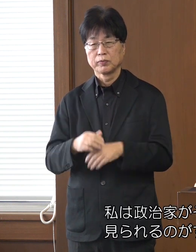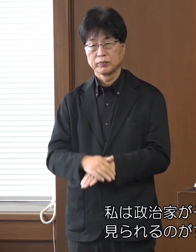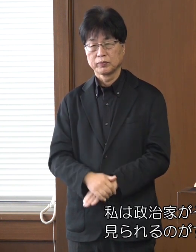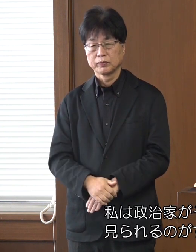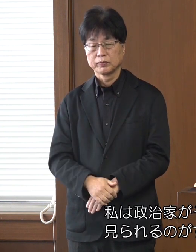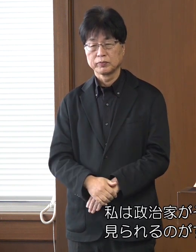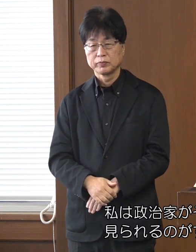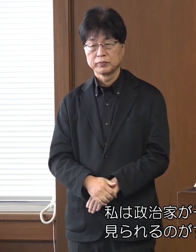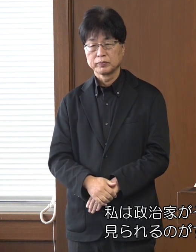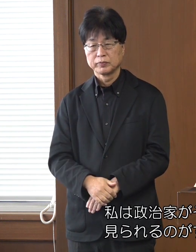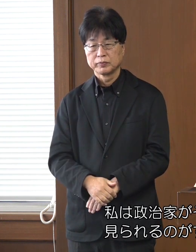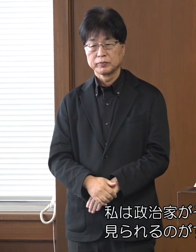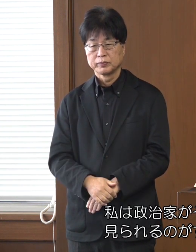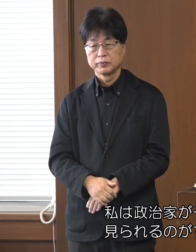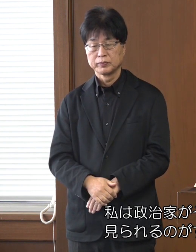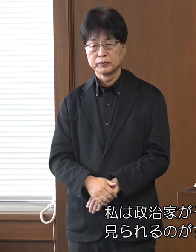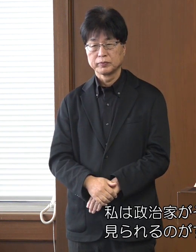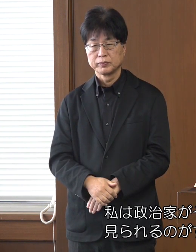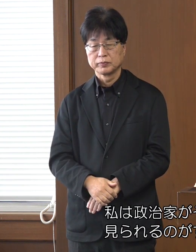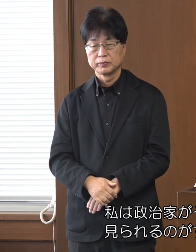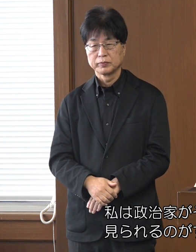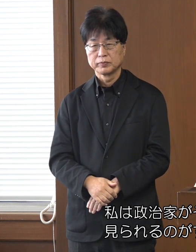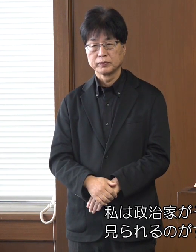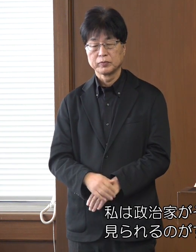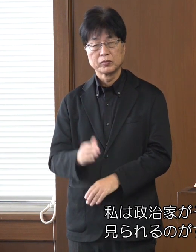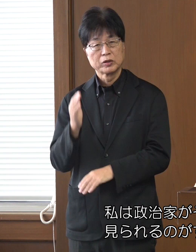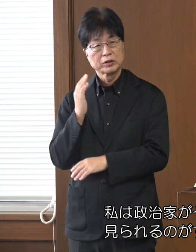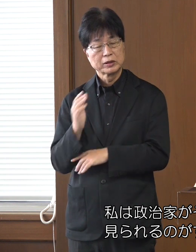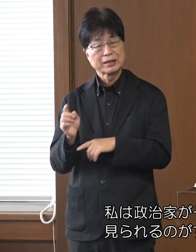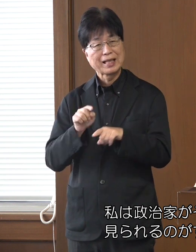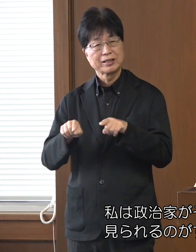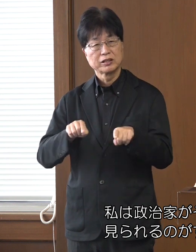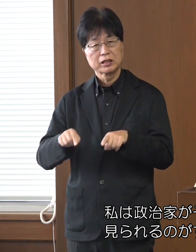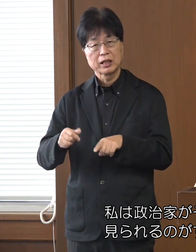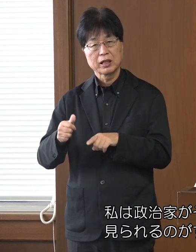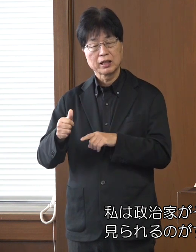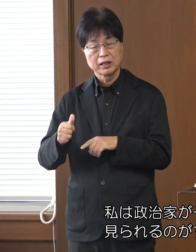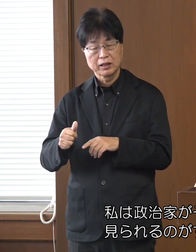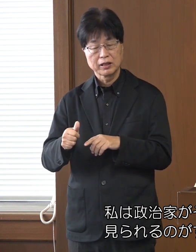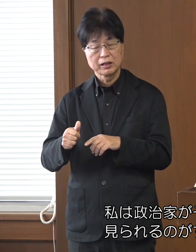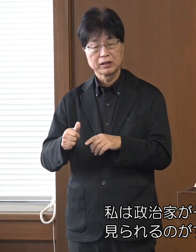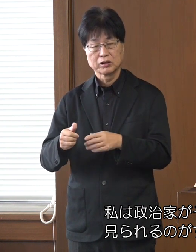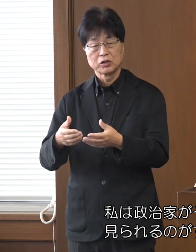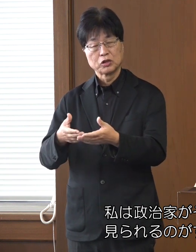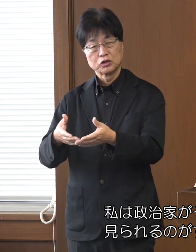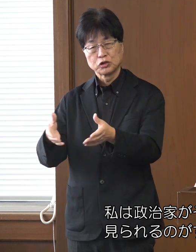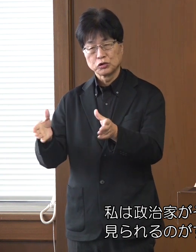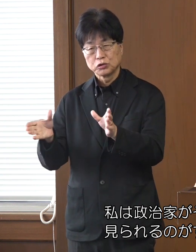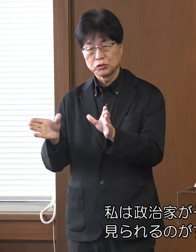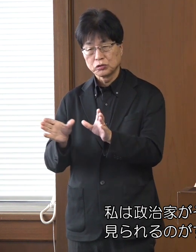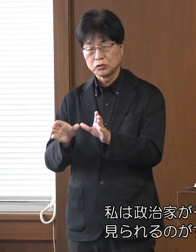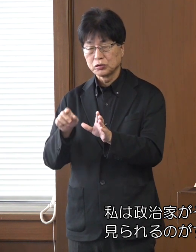はなんかこの政治家がそういうなんか集団みたいな風に見られるのがすごく心外